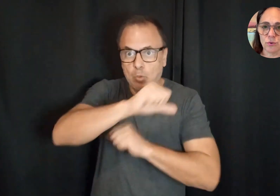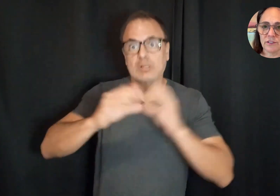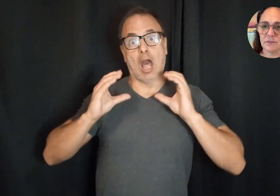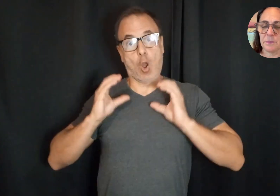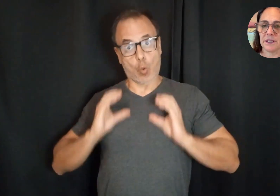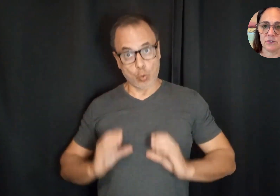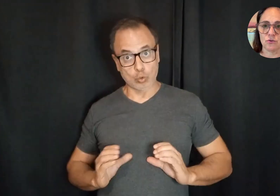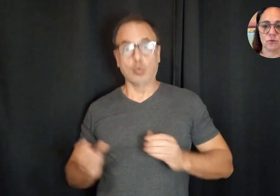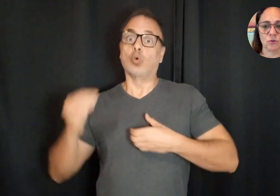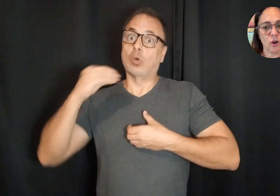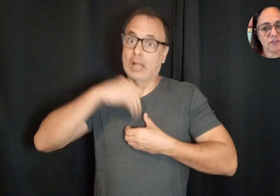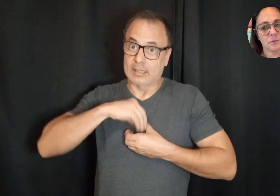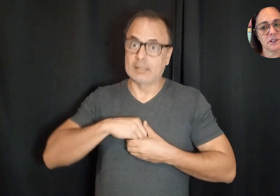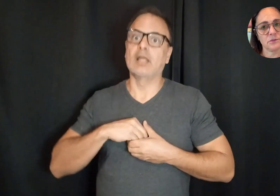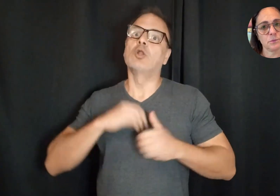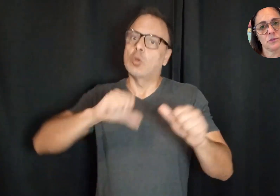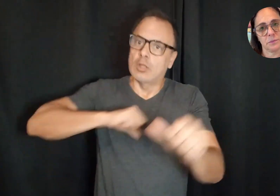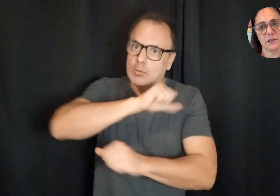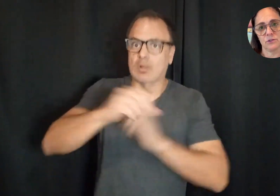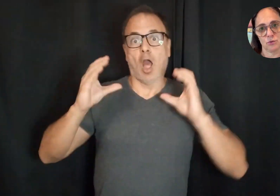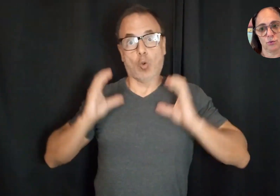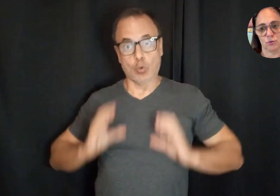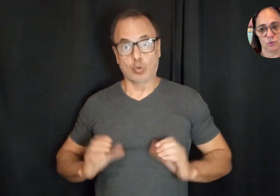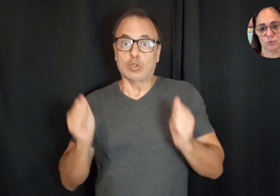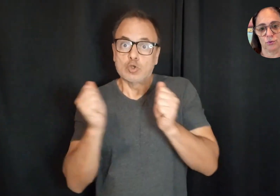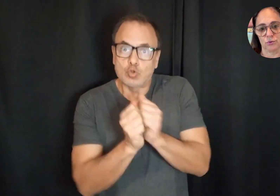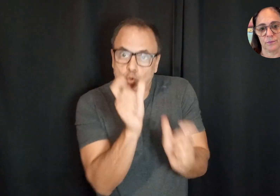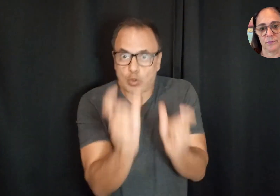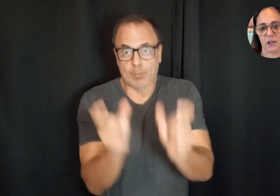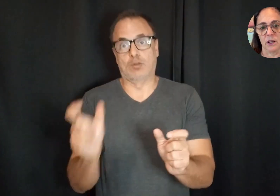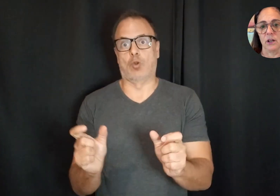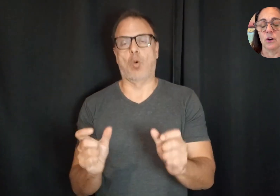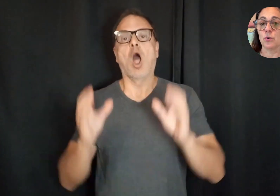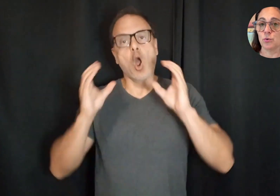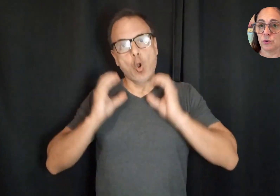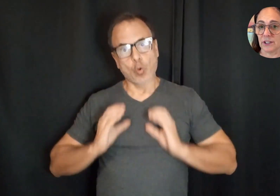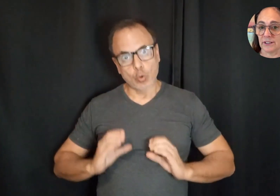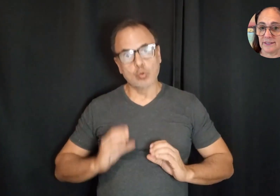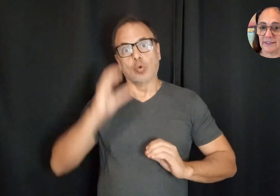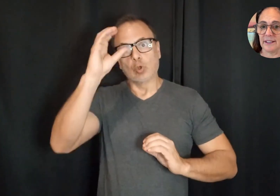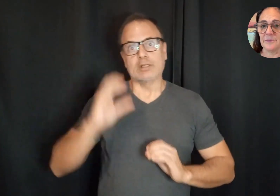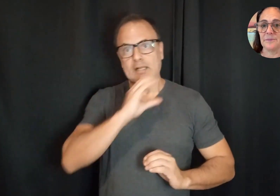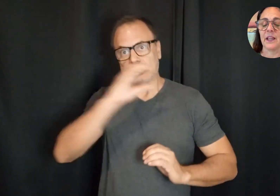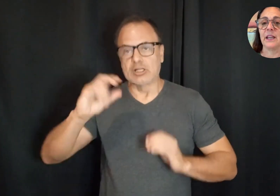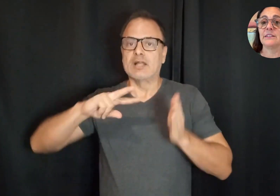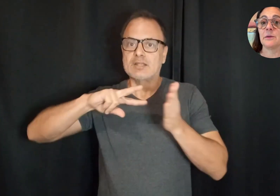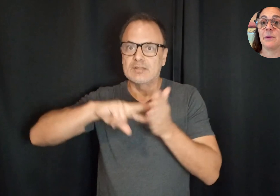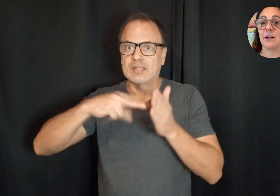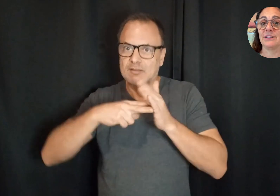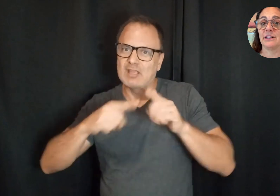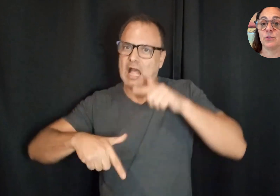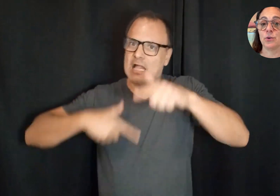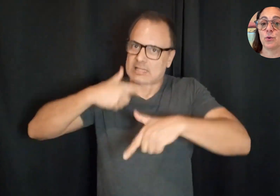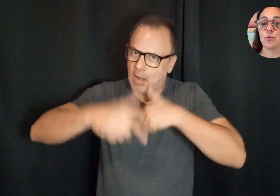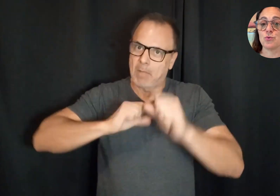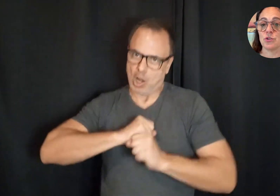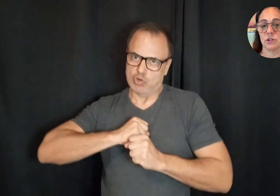condutas perante nós mesmos e perante os outros. Conduta cristã é trabalho interior